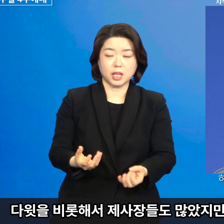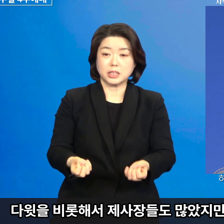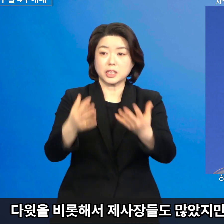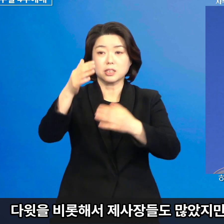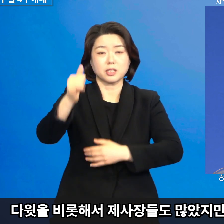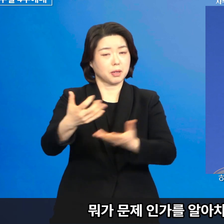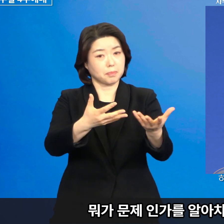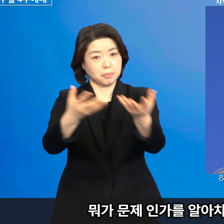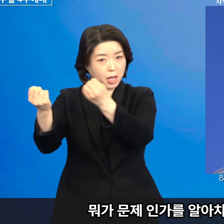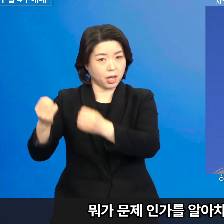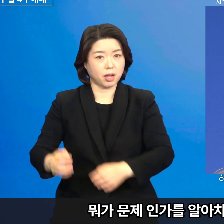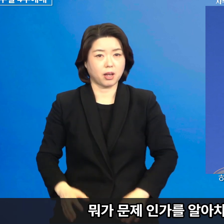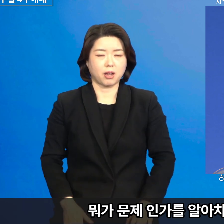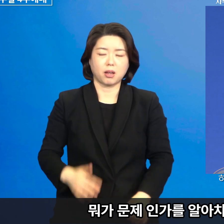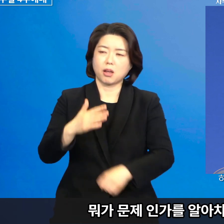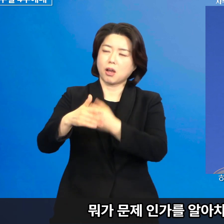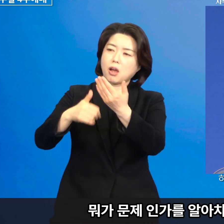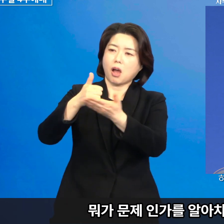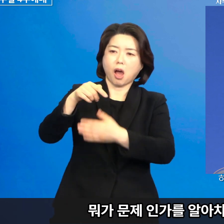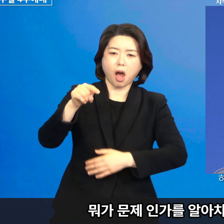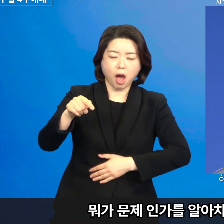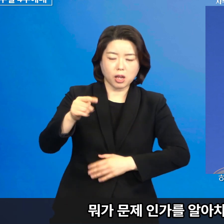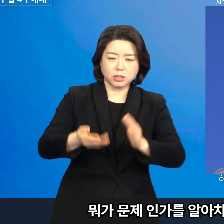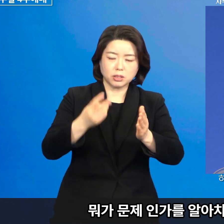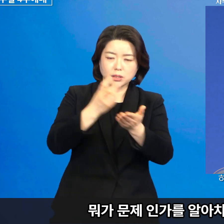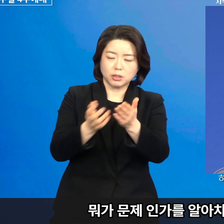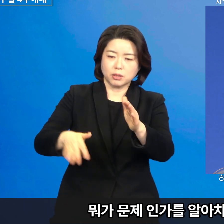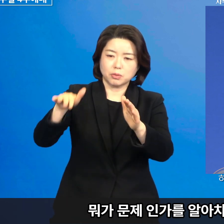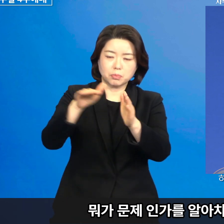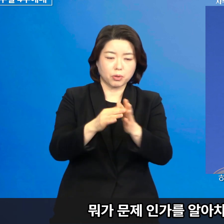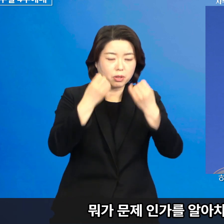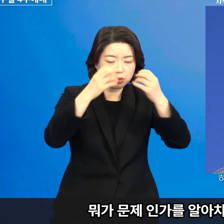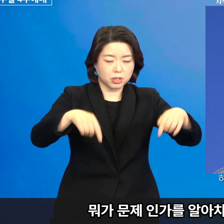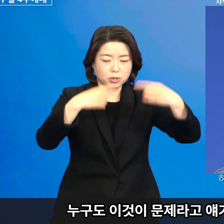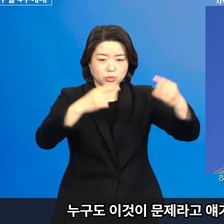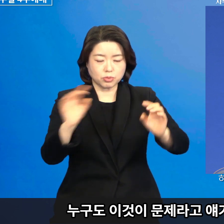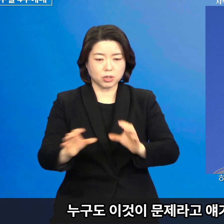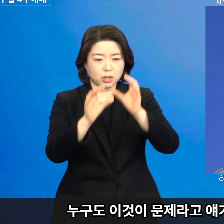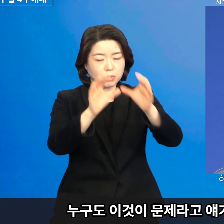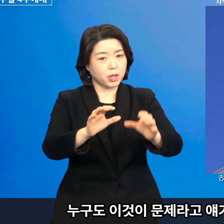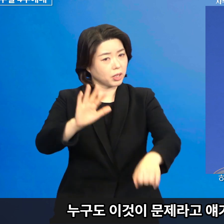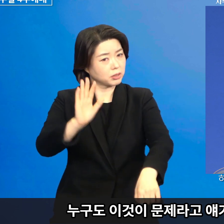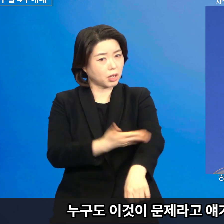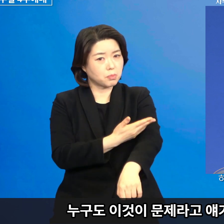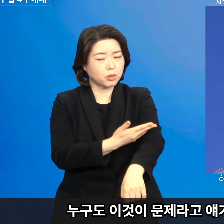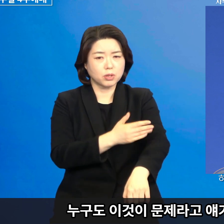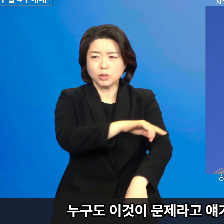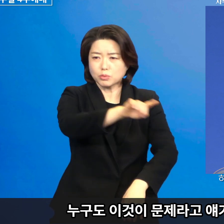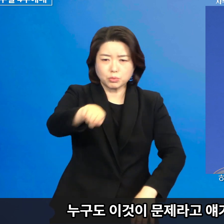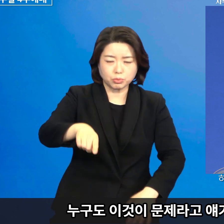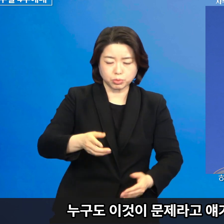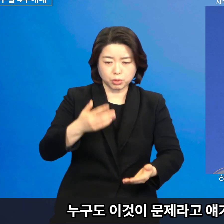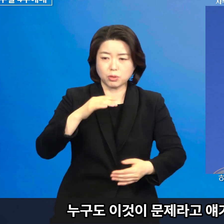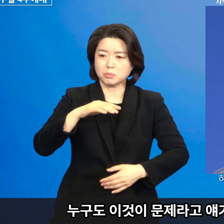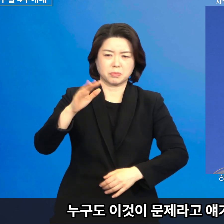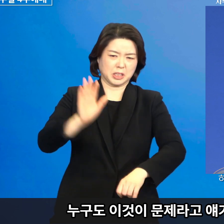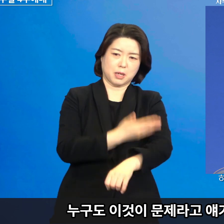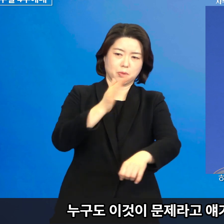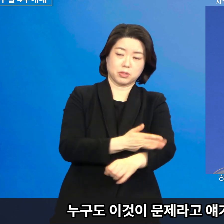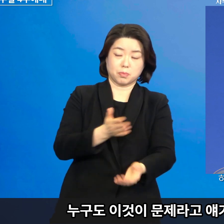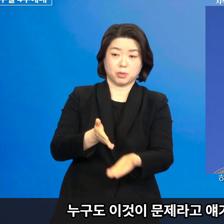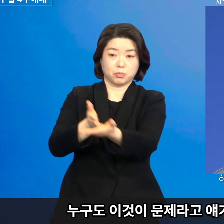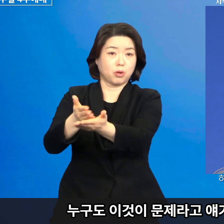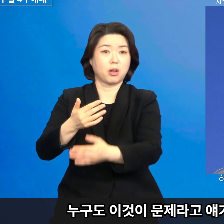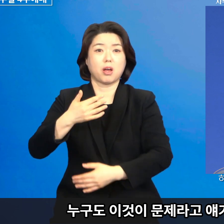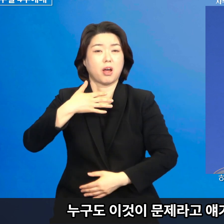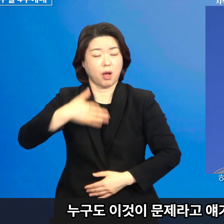새 수레에 오는 것이 뭐가 문제인가 알아차린 사람이 없었습니다. 누구도 이것이 문제라고 얘기한 사람이 없었던